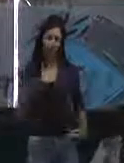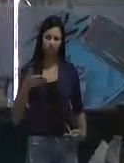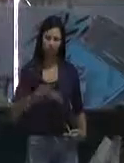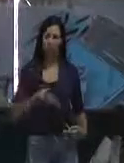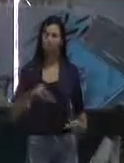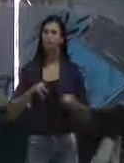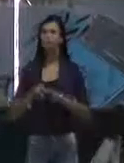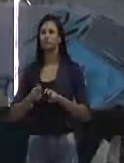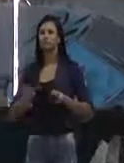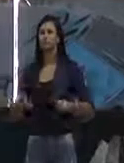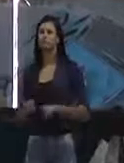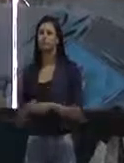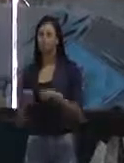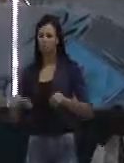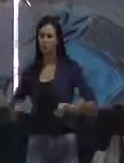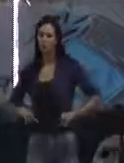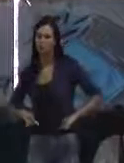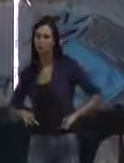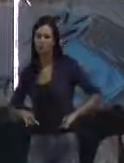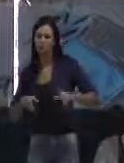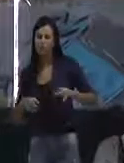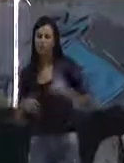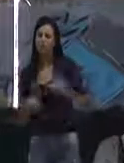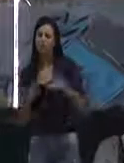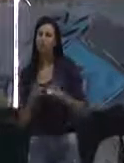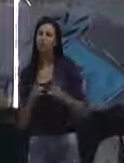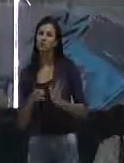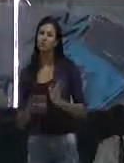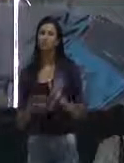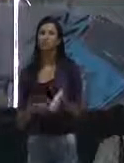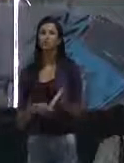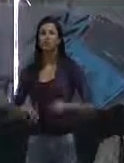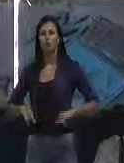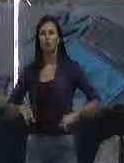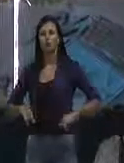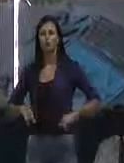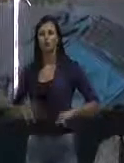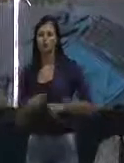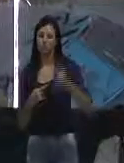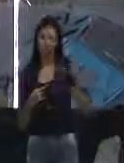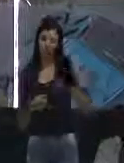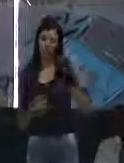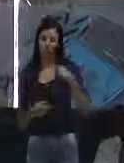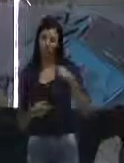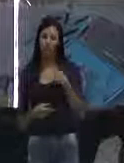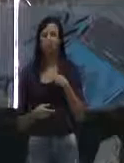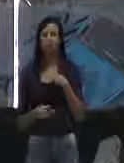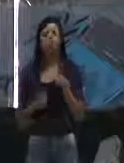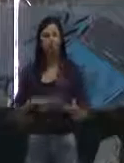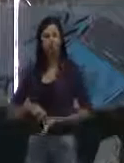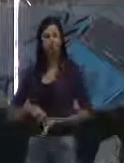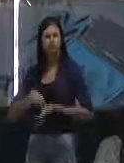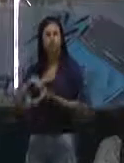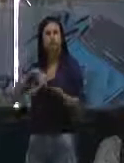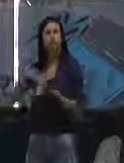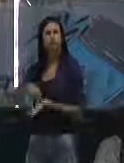de que também sofreram aquilo que sofro hoje, que eu tenho estrutura para aguentar, para